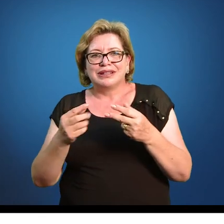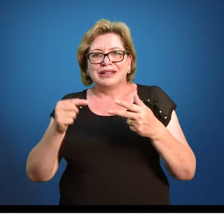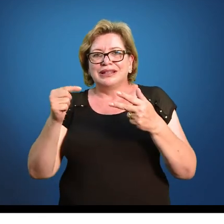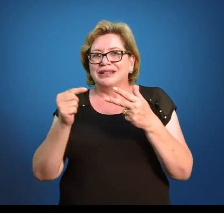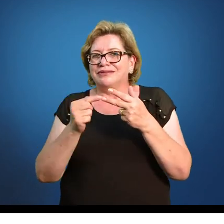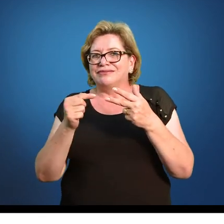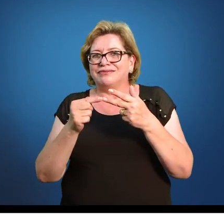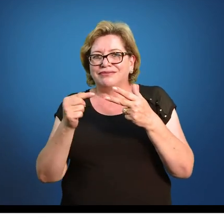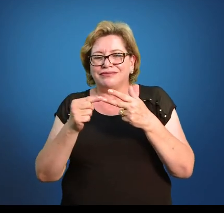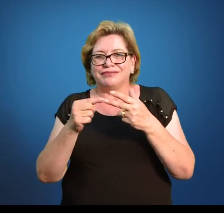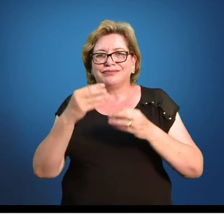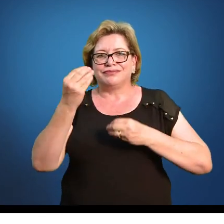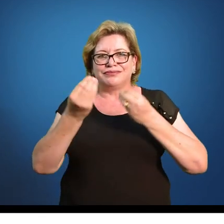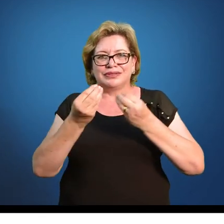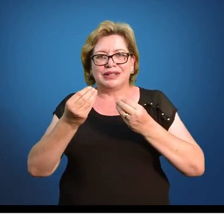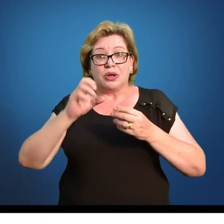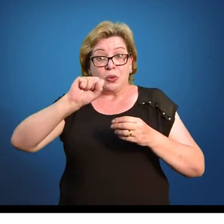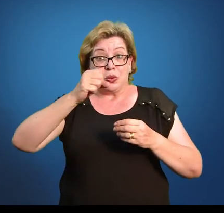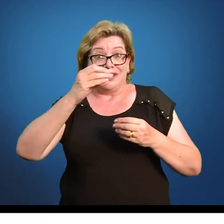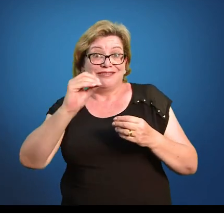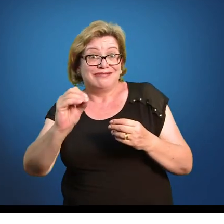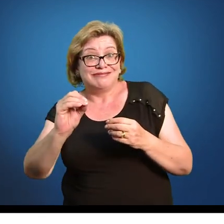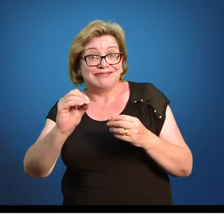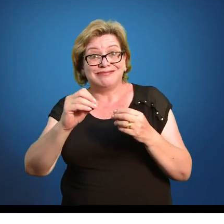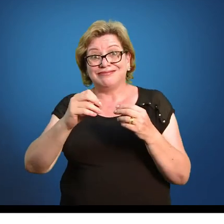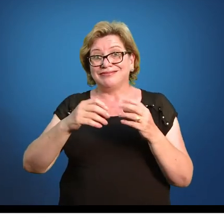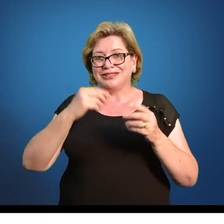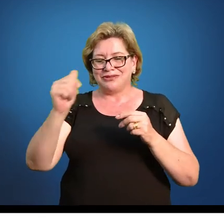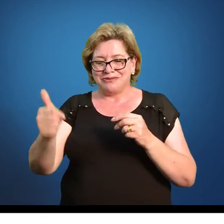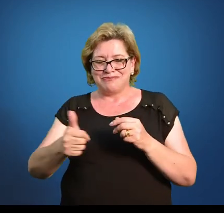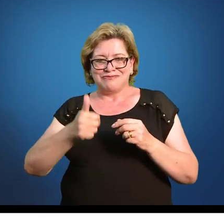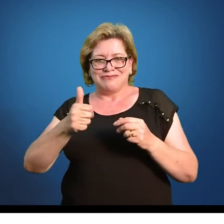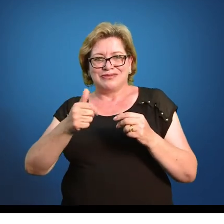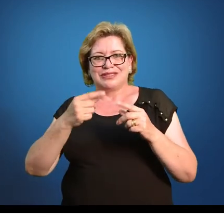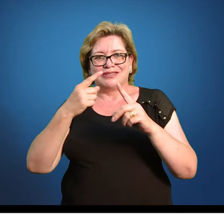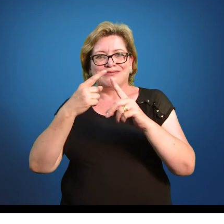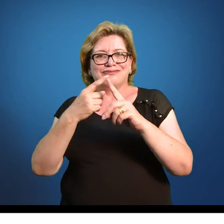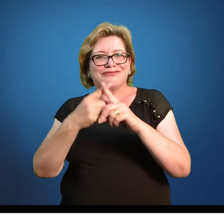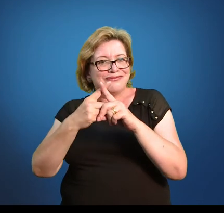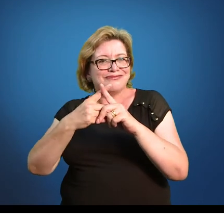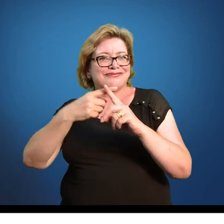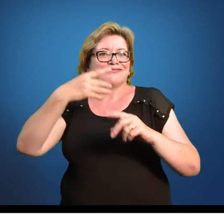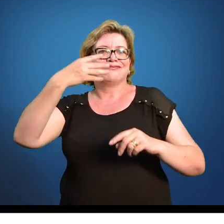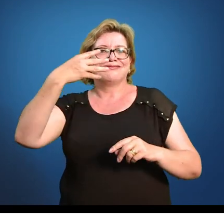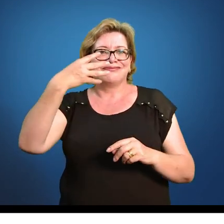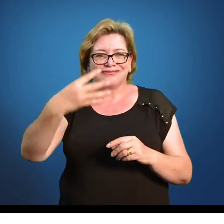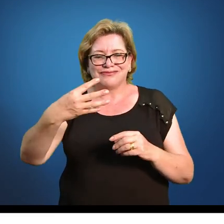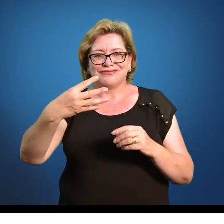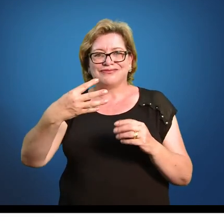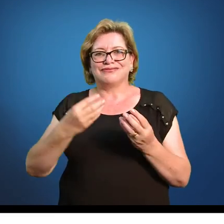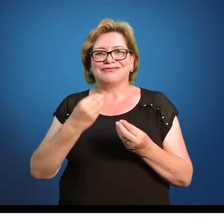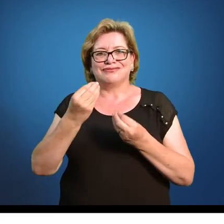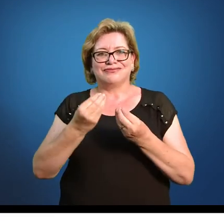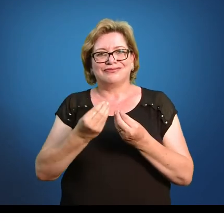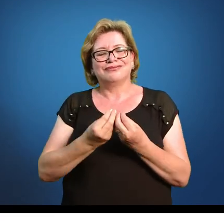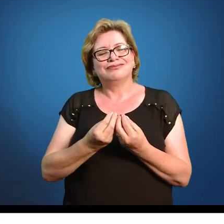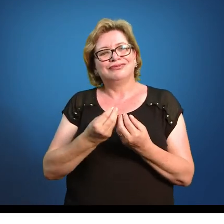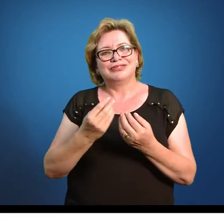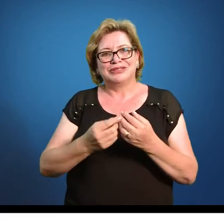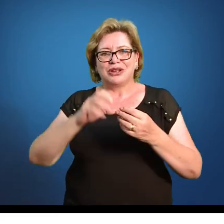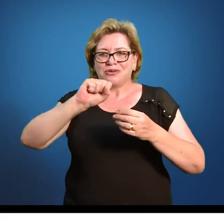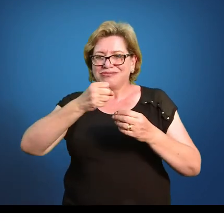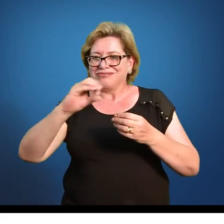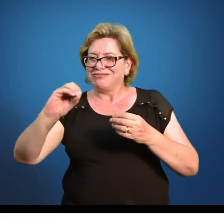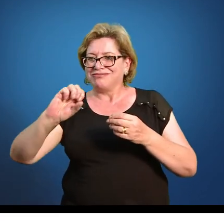outra etapa, você tirou 80, né? Você melhorou, e o peso dela é 4. Então, é como se 80 aparecesse